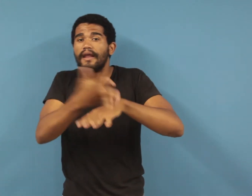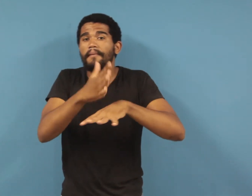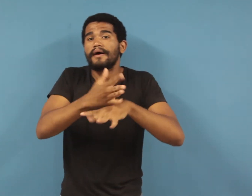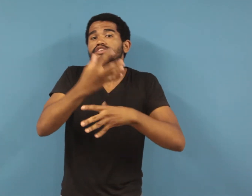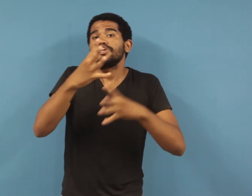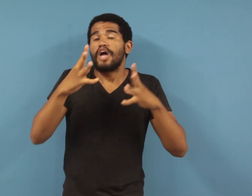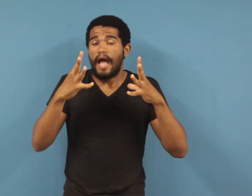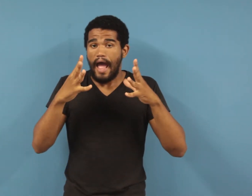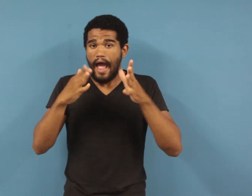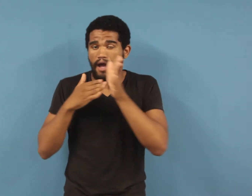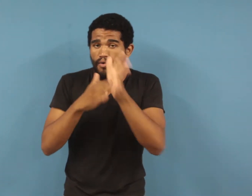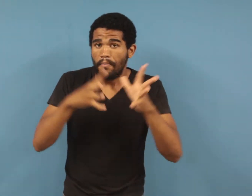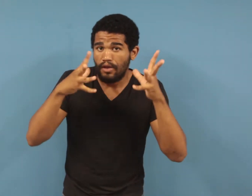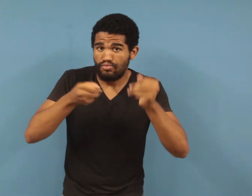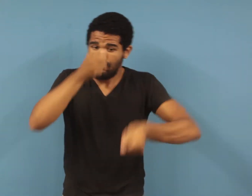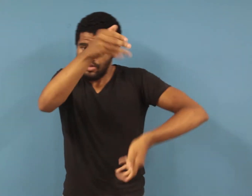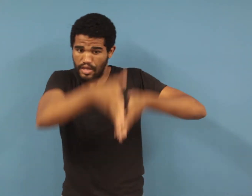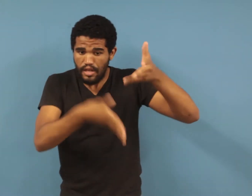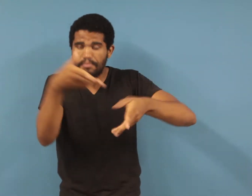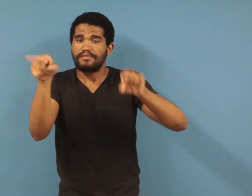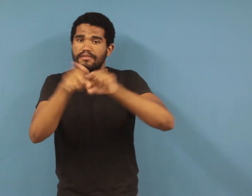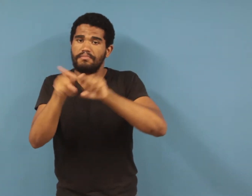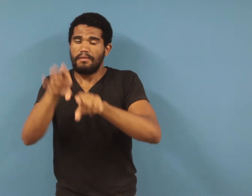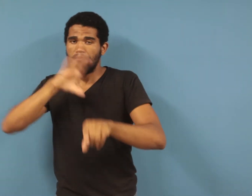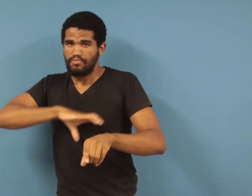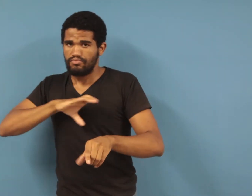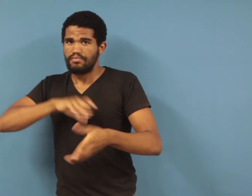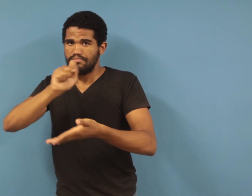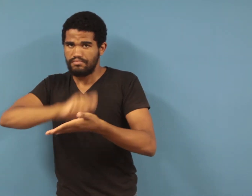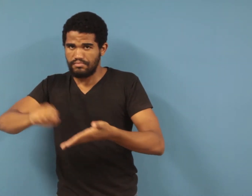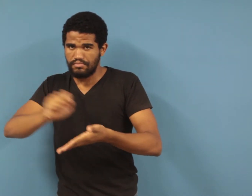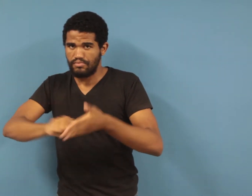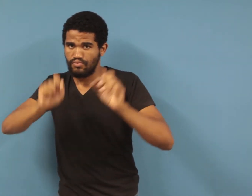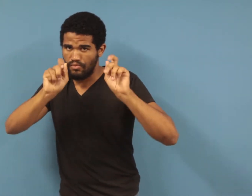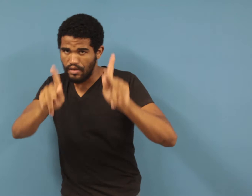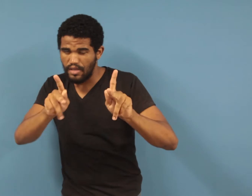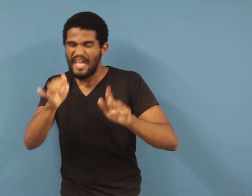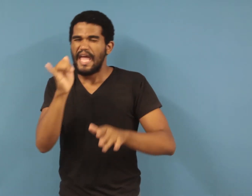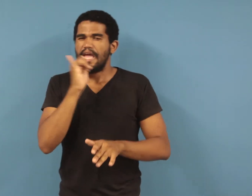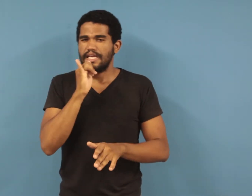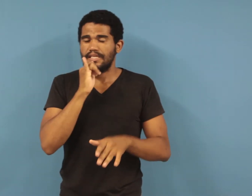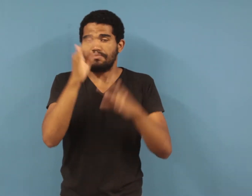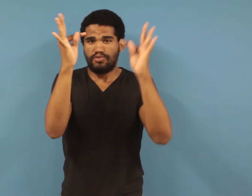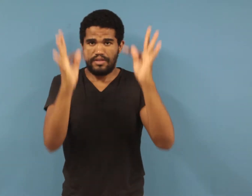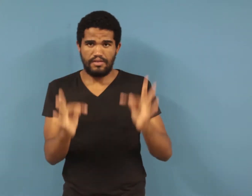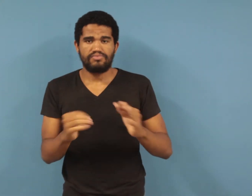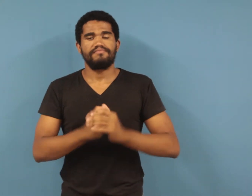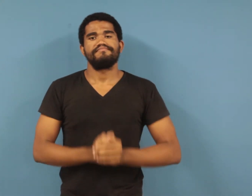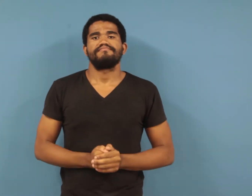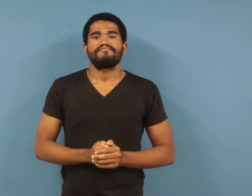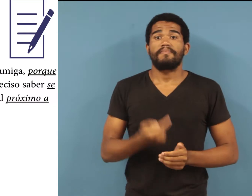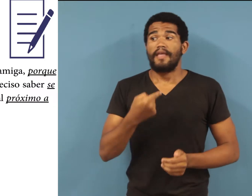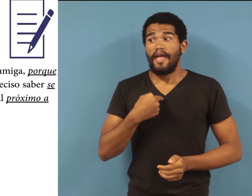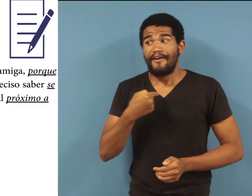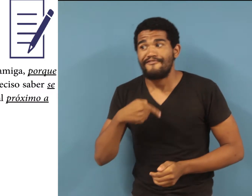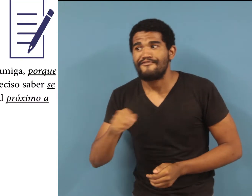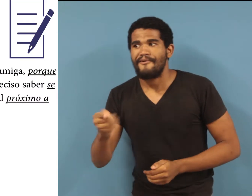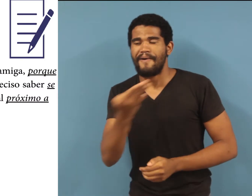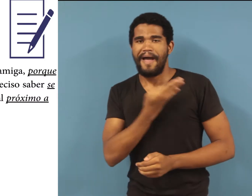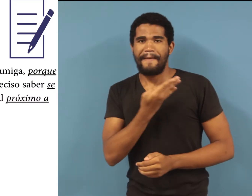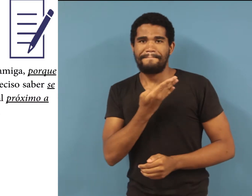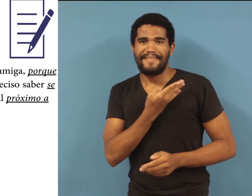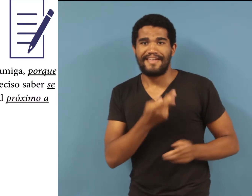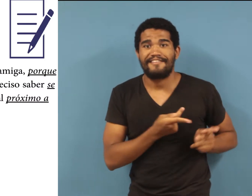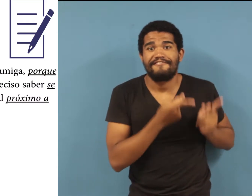Acompanhe tudo em libras e em português. Texto de exemplo. Eu vou visitar a minha amiga